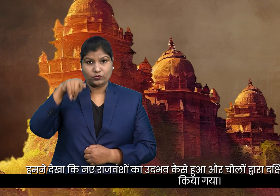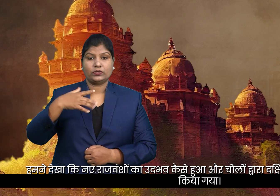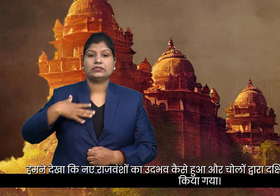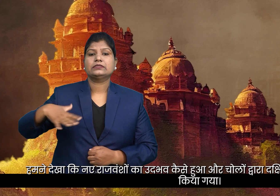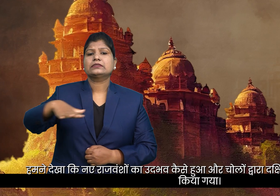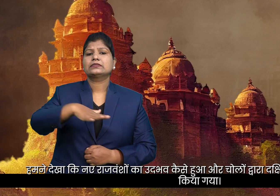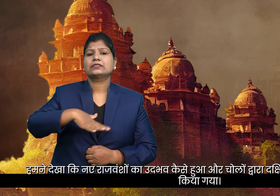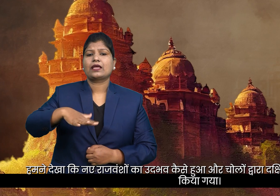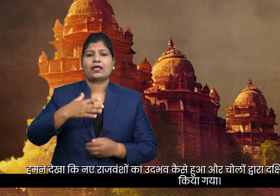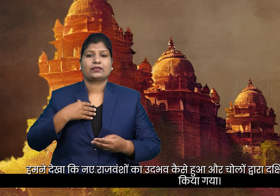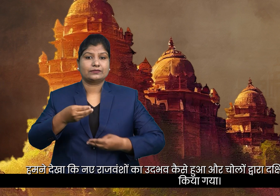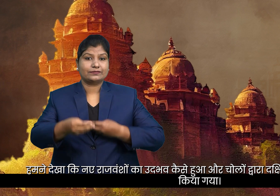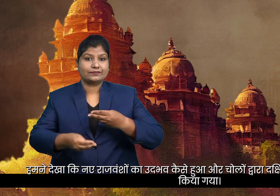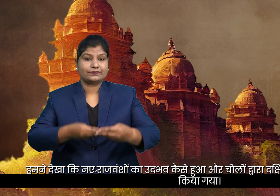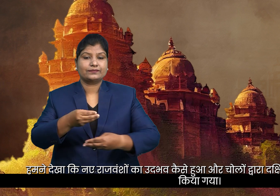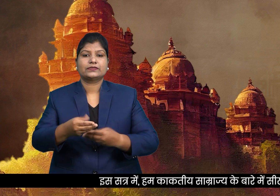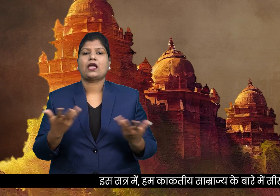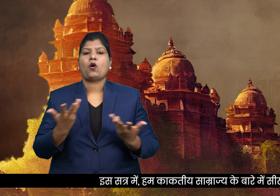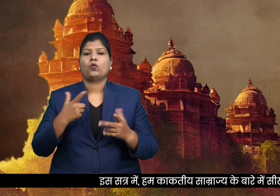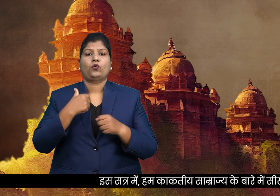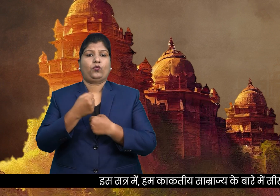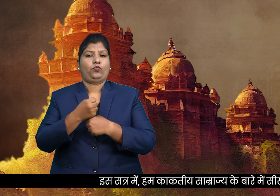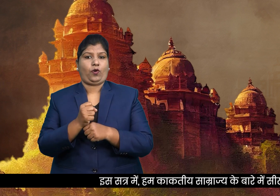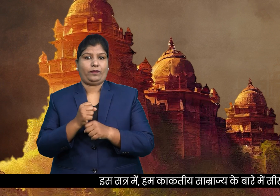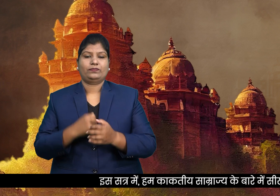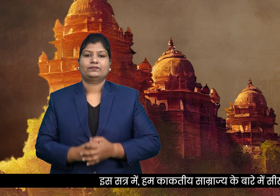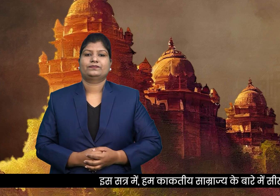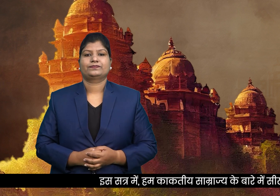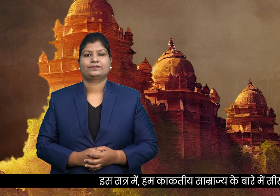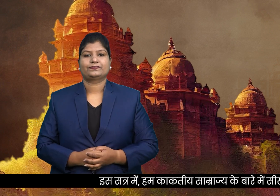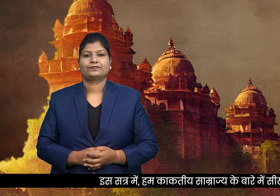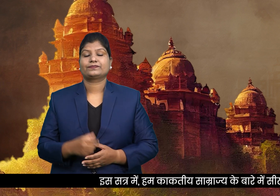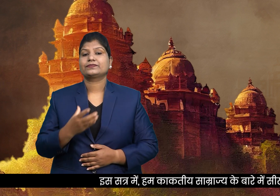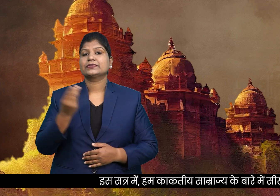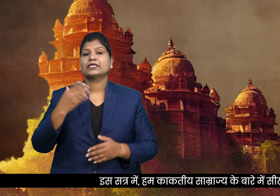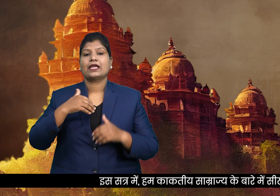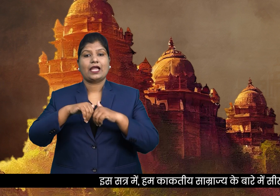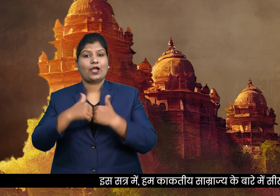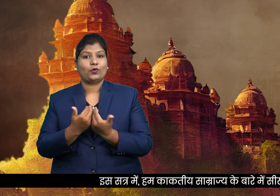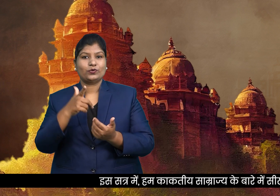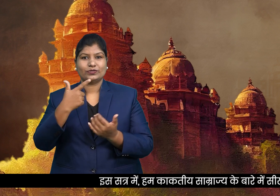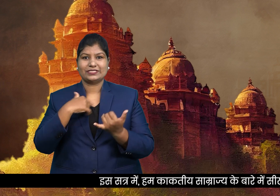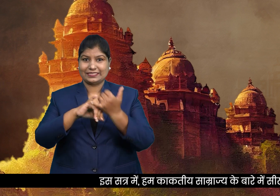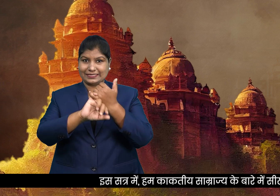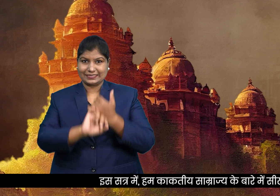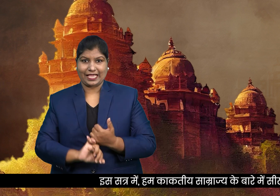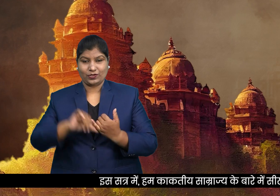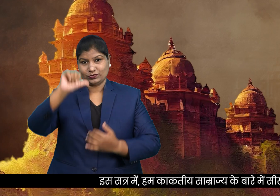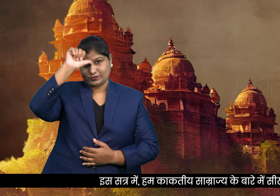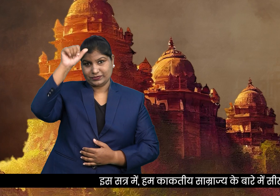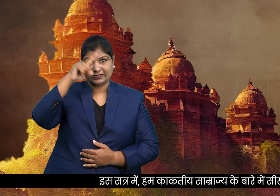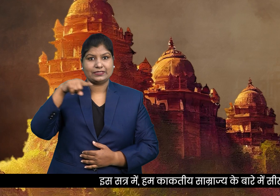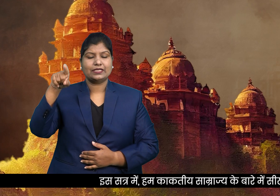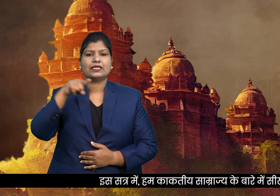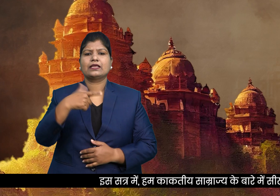शासन कैसे किया गया। इस सत्र में हम काकतीय साम्राज्य के बारे में